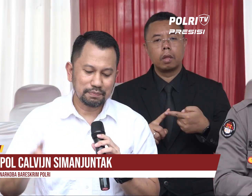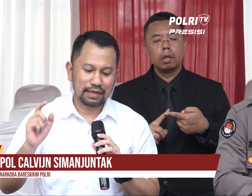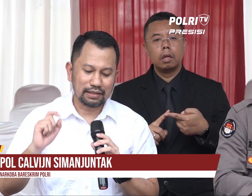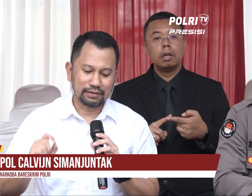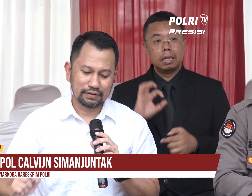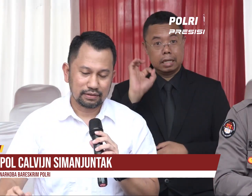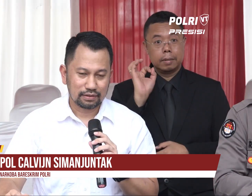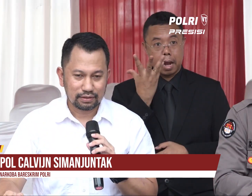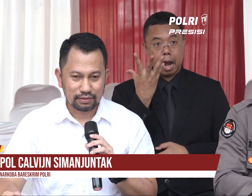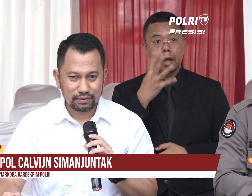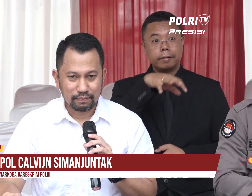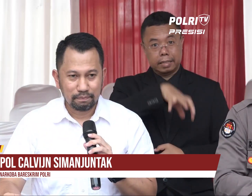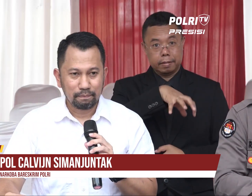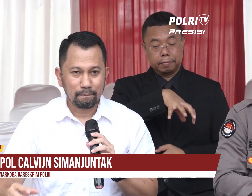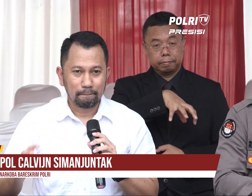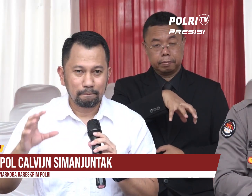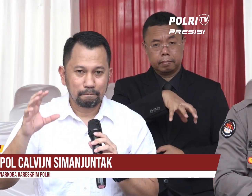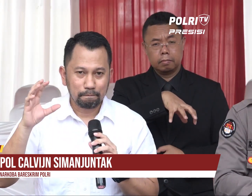di Semarang